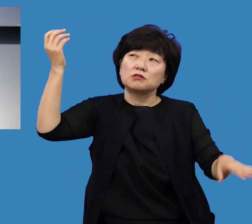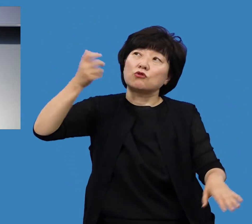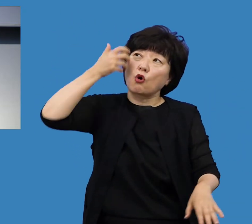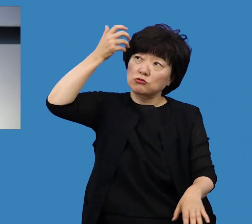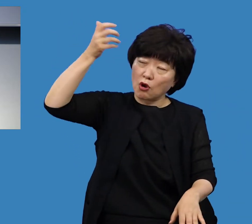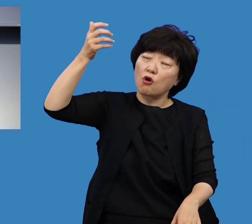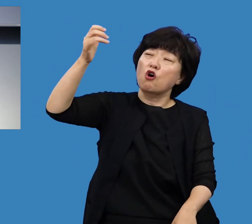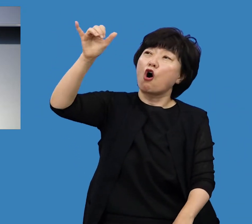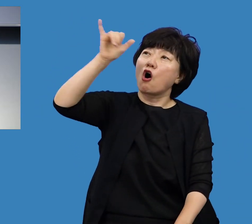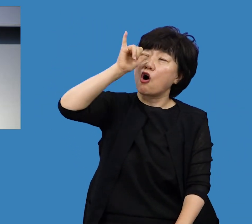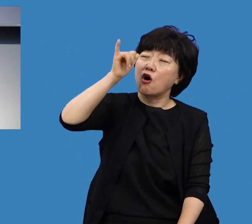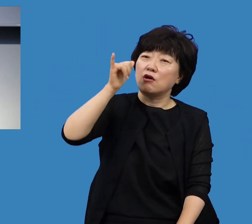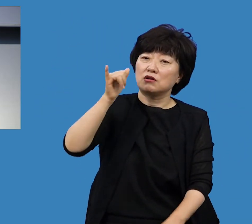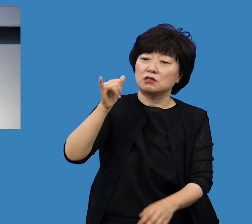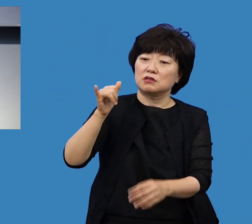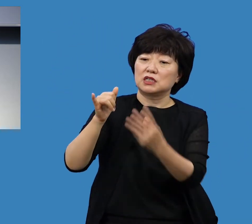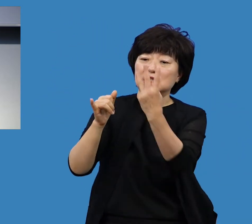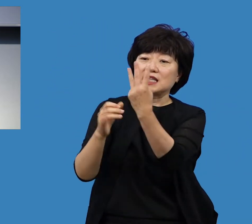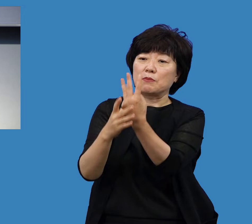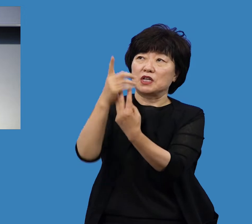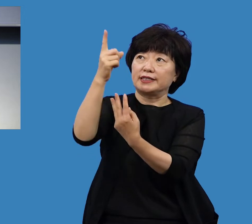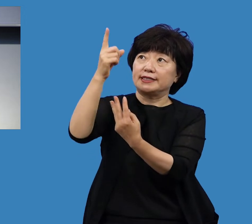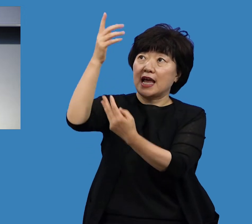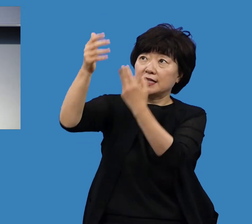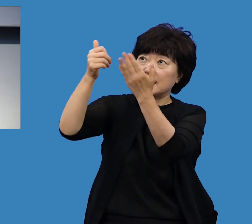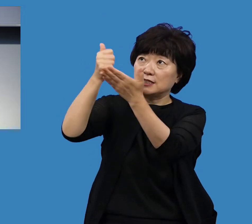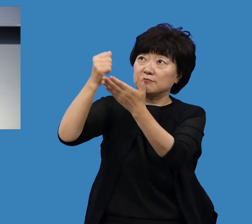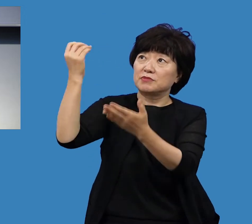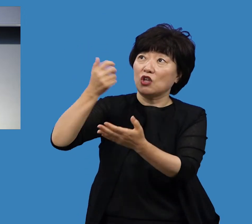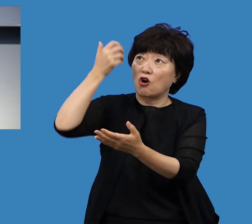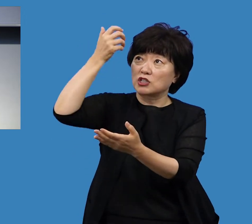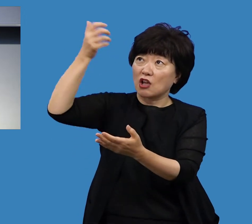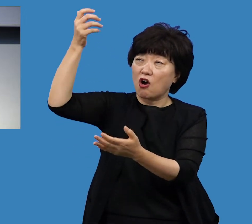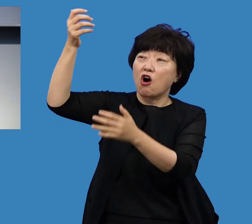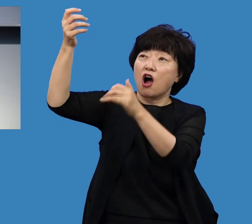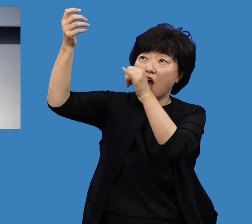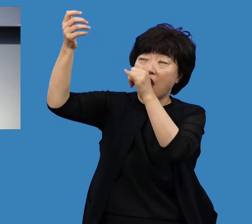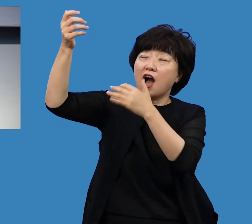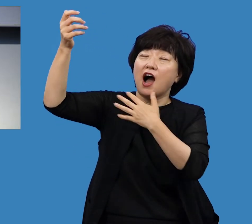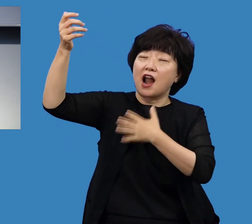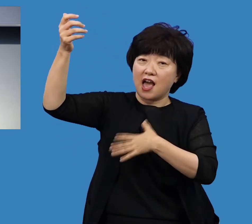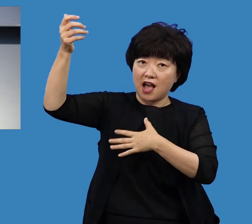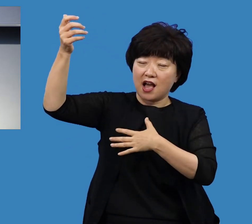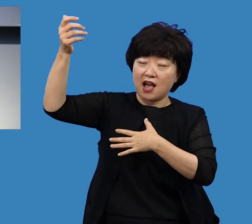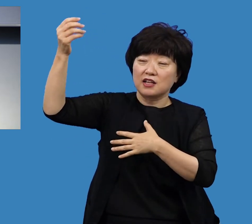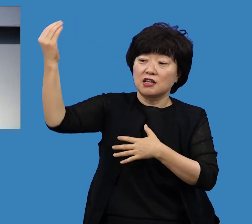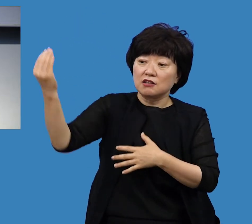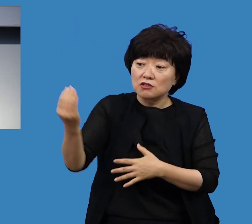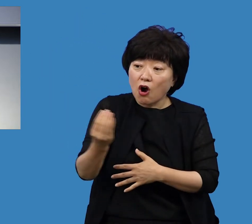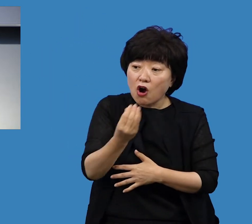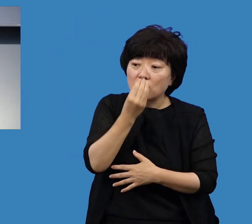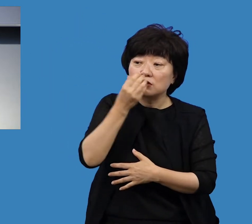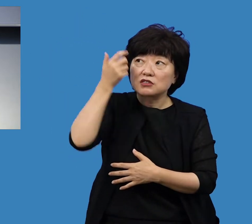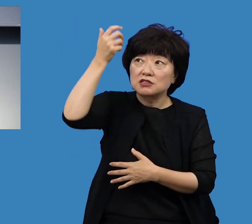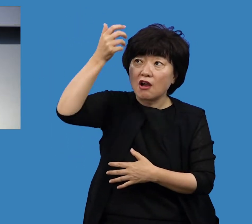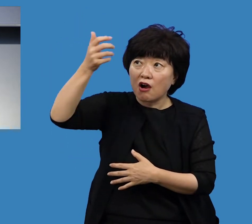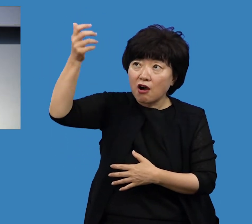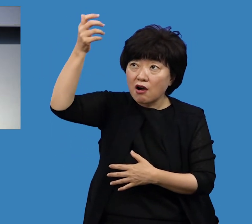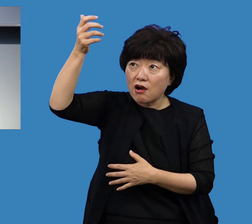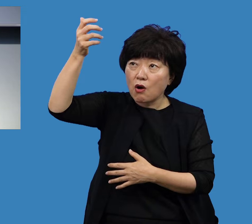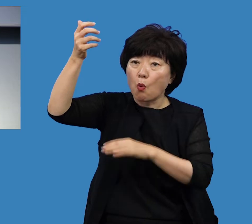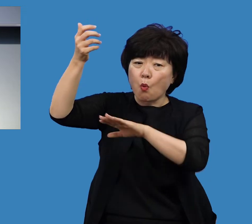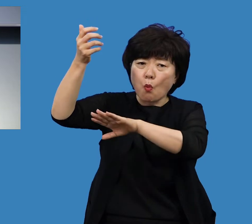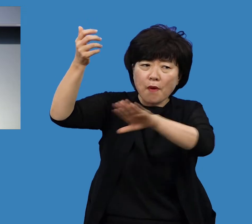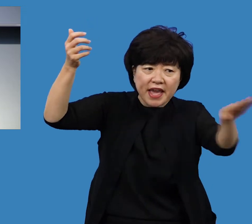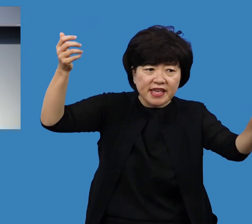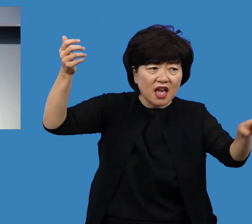인정을 합니다. 왜냐하면 삼위일체 하나님의 한 분이시니까. 그렇지만 성령님의 영, 그러니까 이 하나님의 영이 성령의 영 이외의